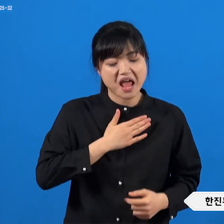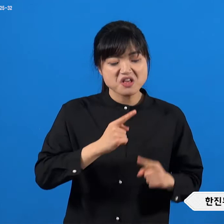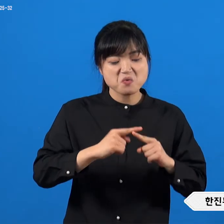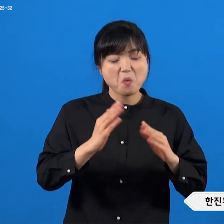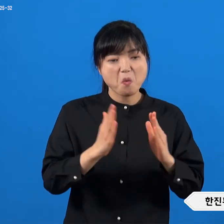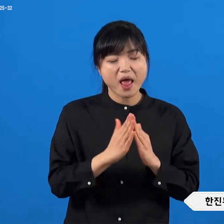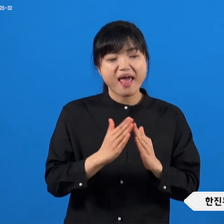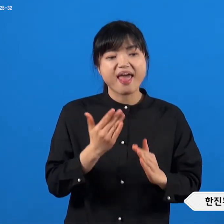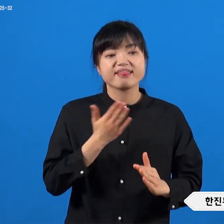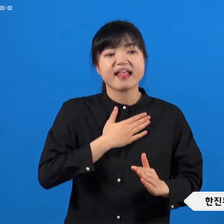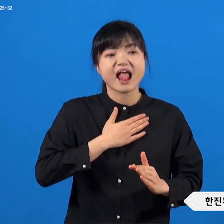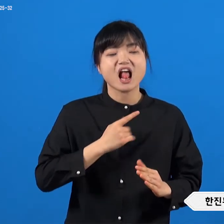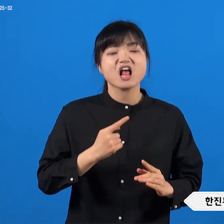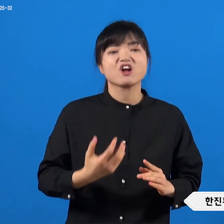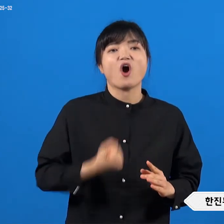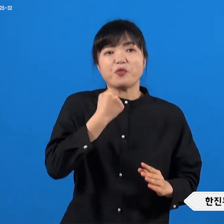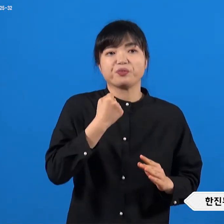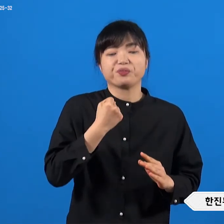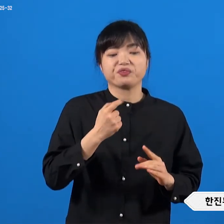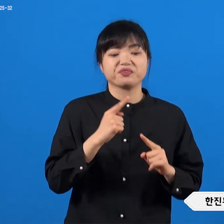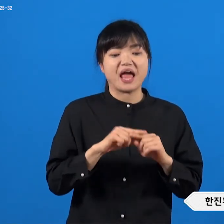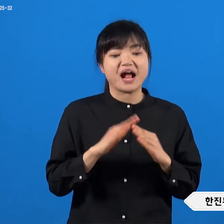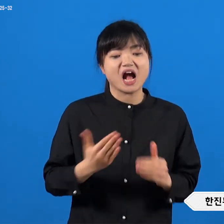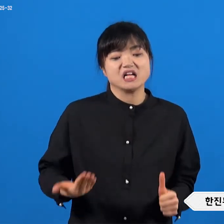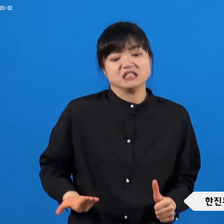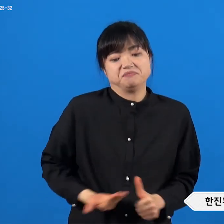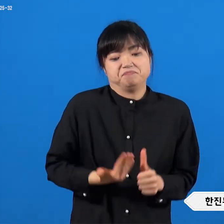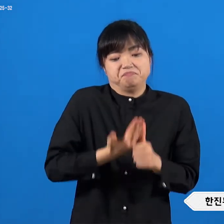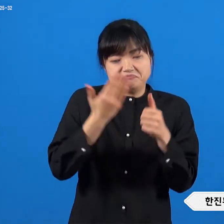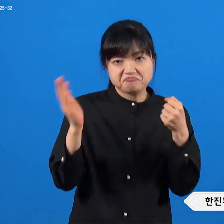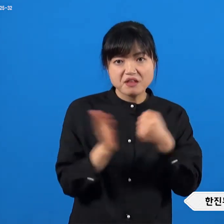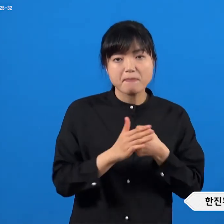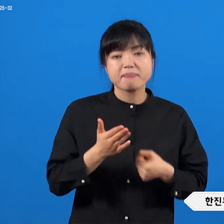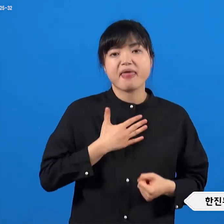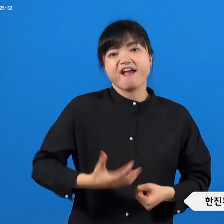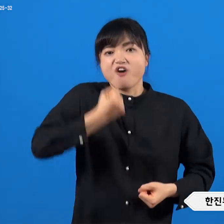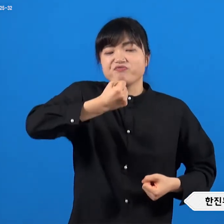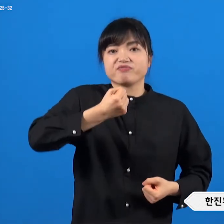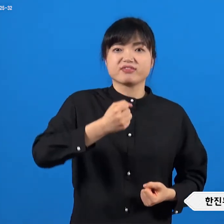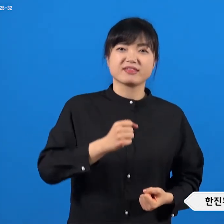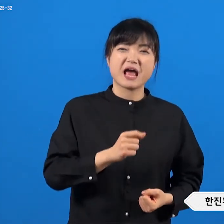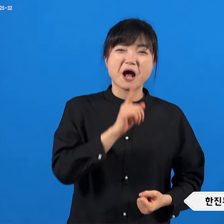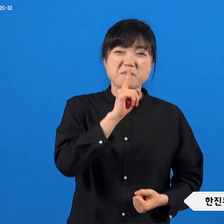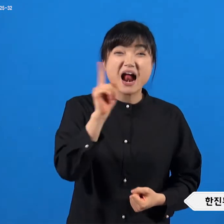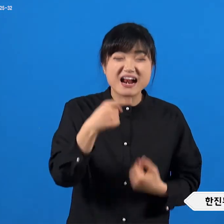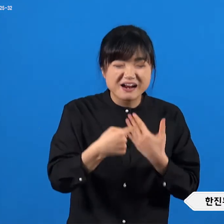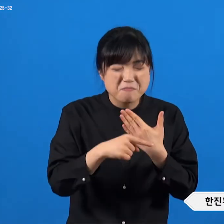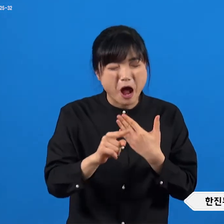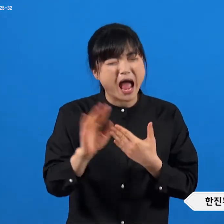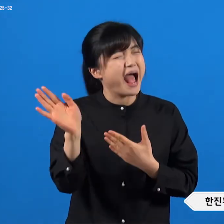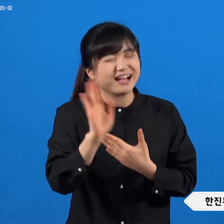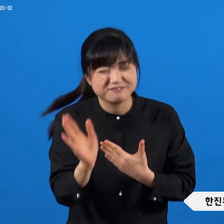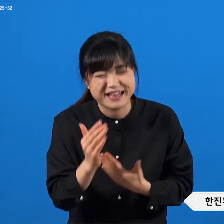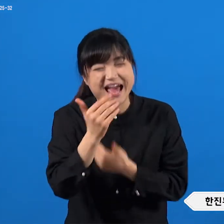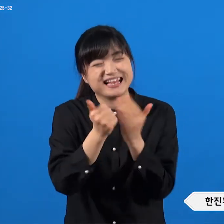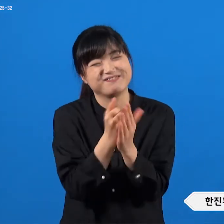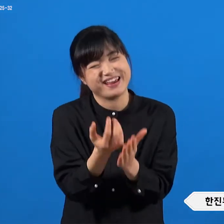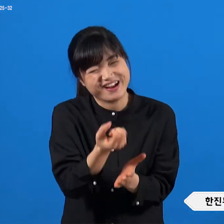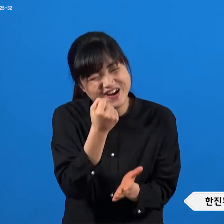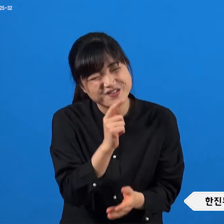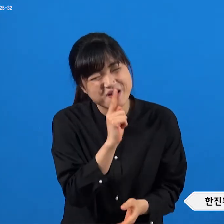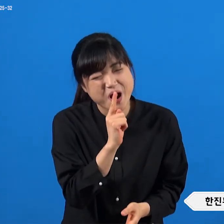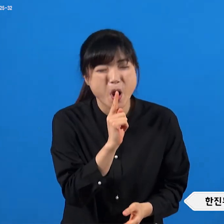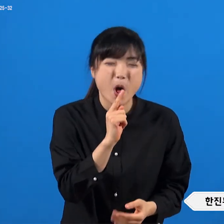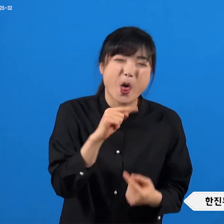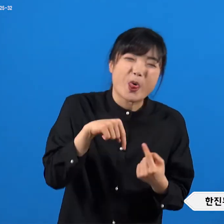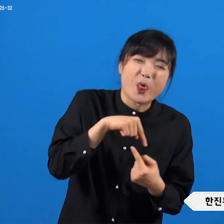내가 교회를 이만큼 키웠으니까 이거는 내 교회라고 생각하는 것입니다. 말은 아니죠. 말은 하나님의 교회고